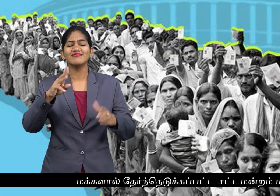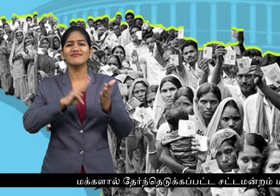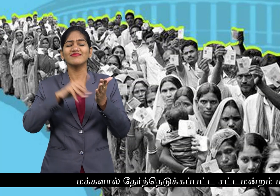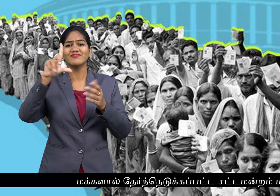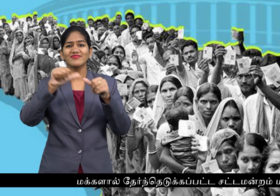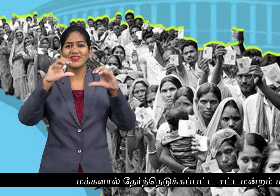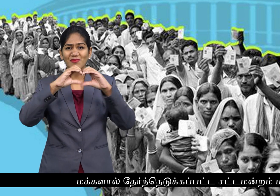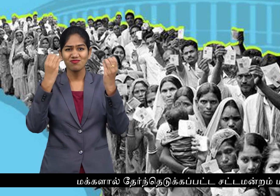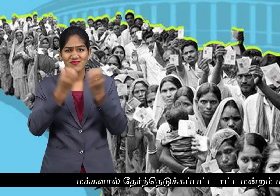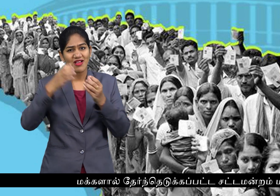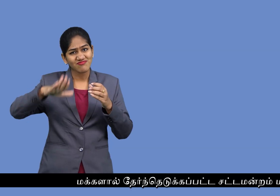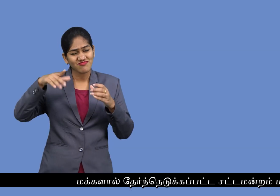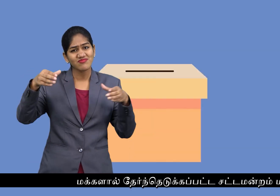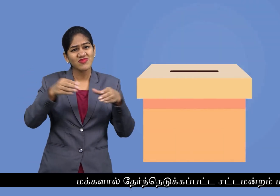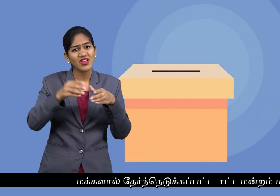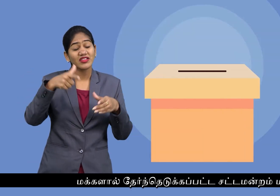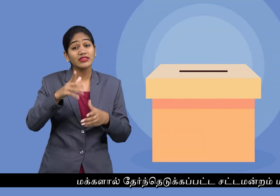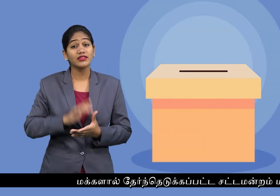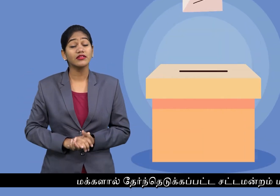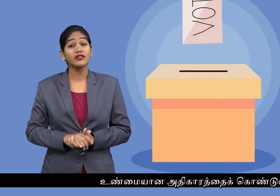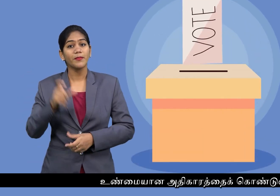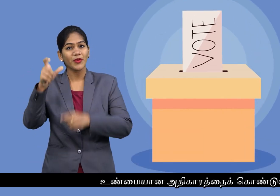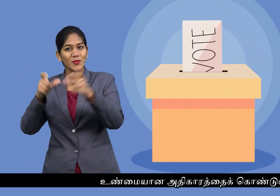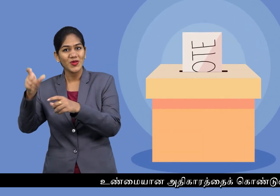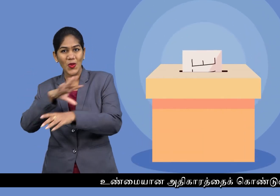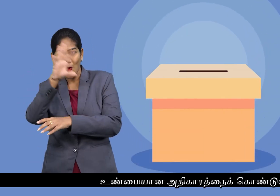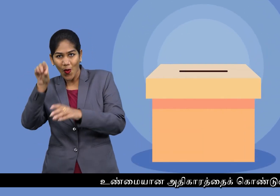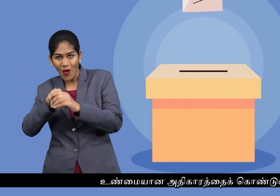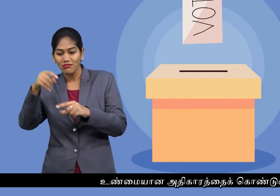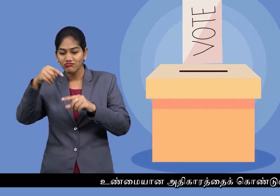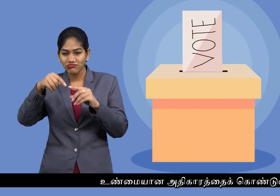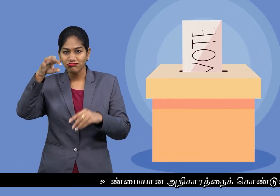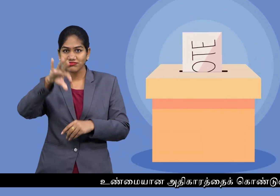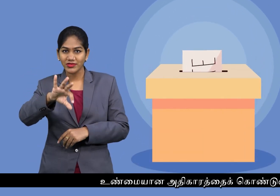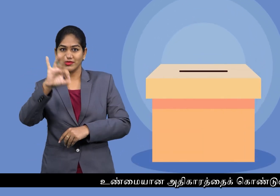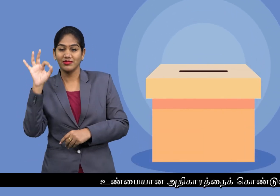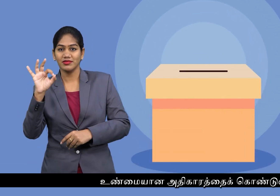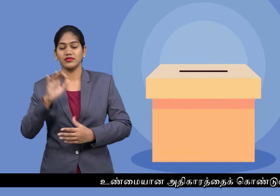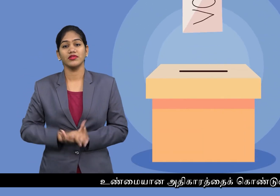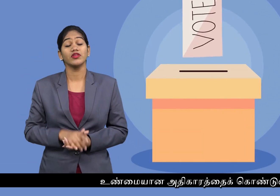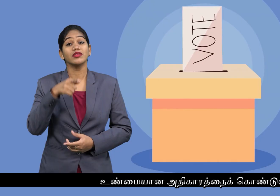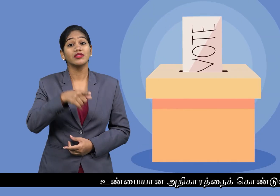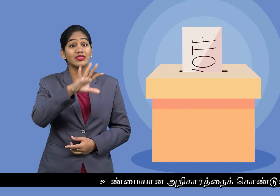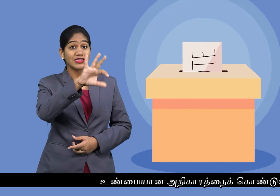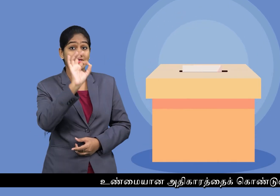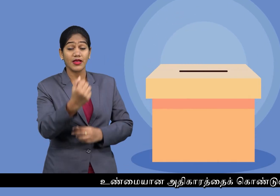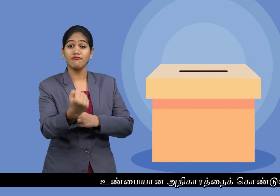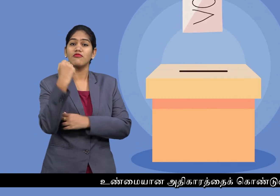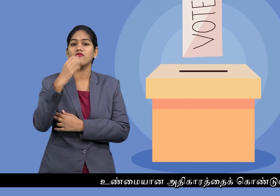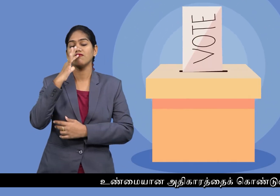மக்களால் தேர்ந்தெடுக்கப்பட்ட சட்டமன்றம் மாநிலத்தின் உண்மையான அதிகாரத்தை கொண்டுள்ளது.